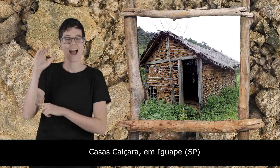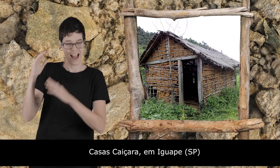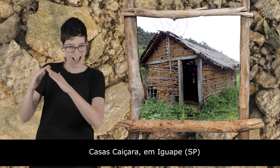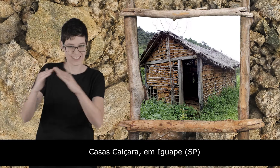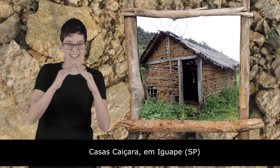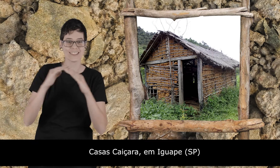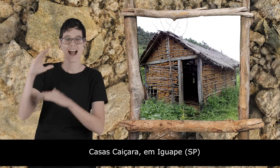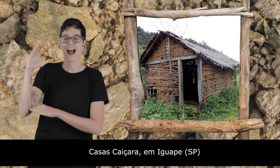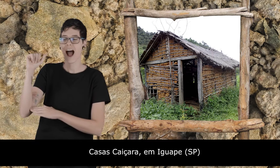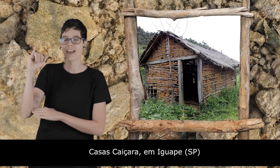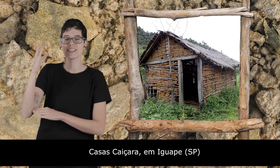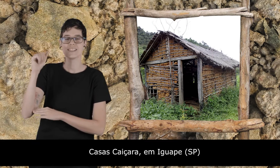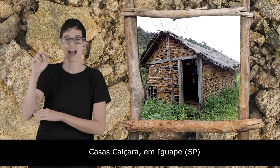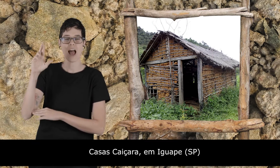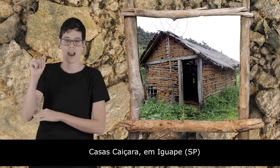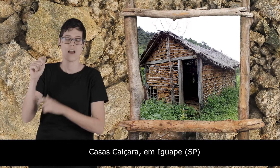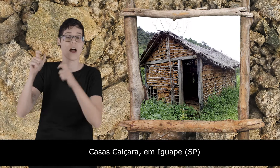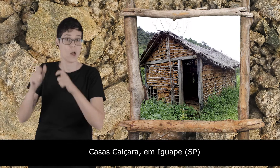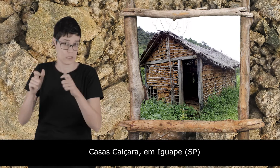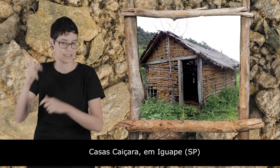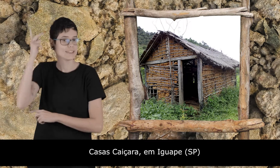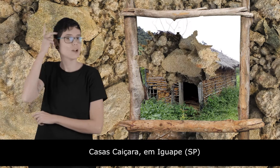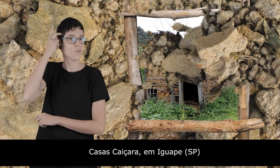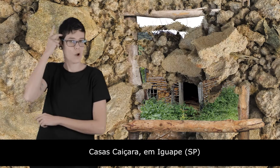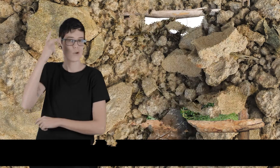Casas Caiçara, em Iguape, São Paulo.